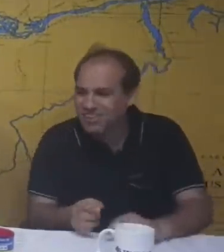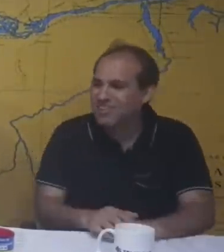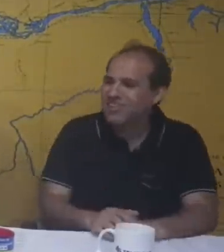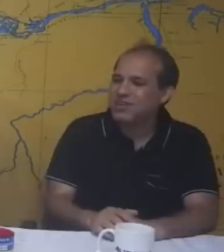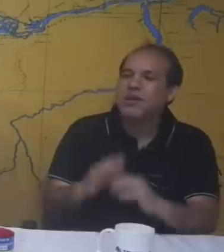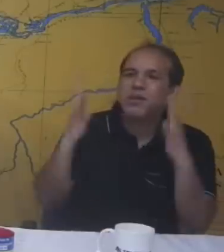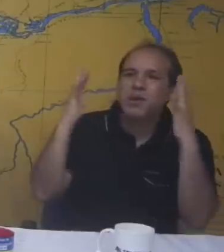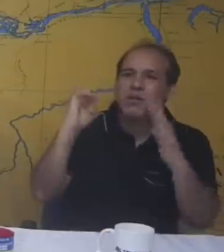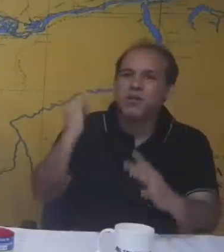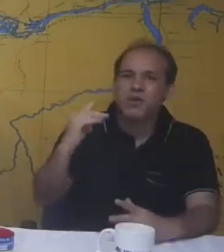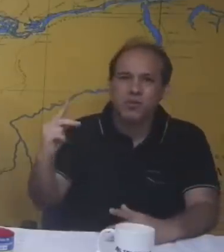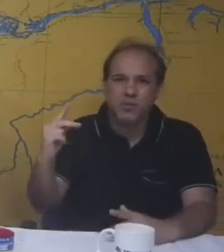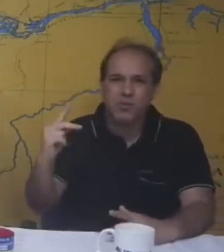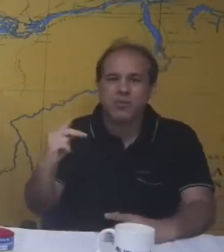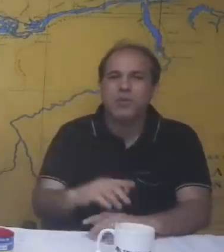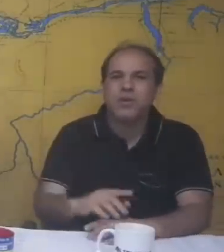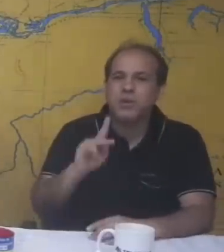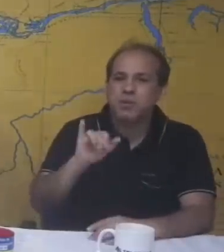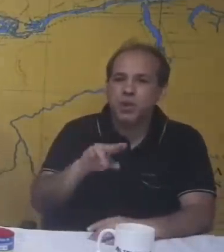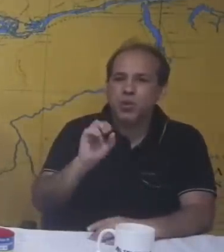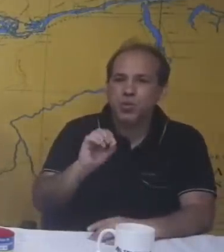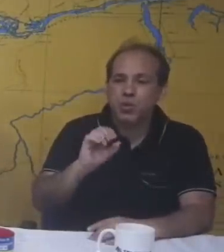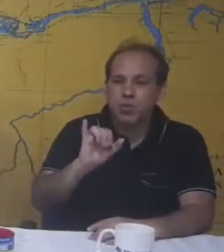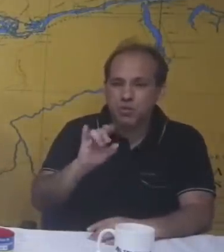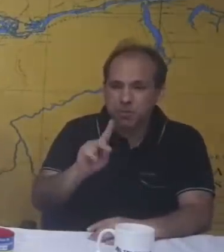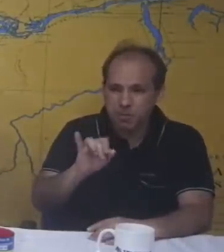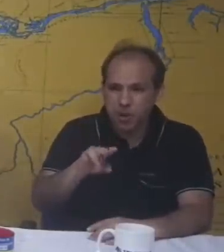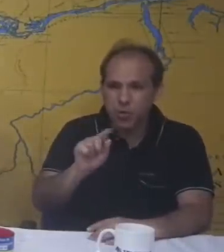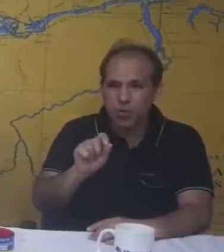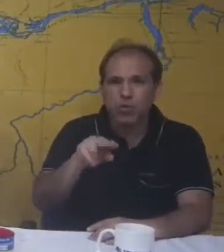Parabéns, Jovem Pan, Pingo nos Ilhos. E obrigado por nos acompanhar aqui.